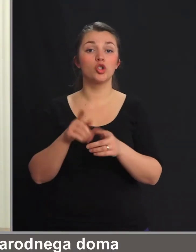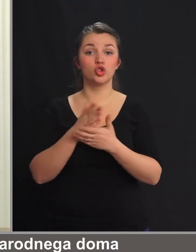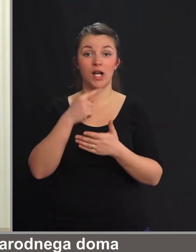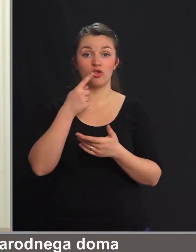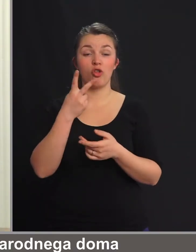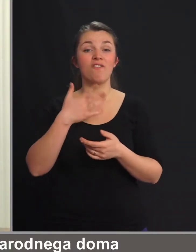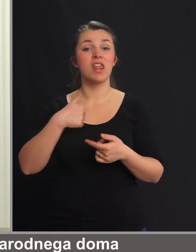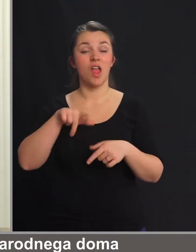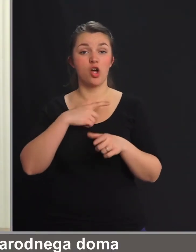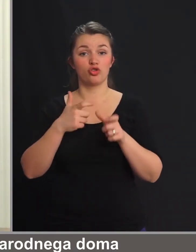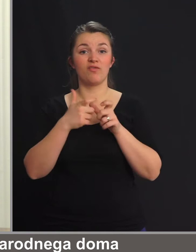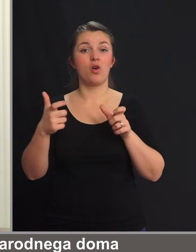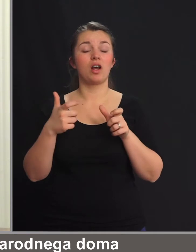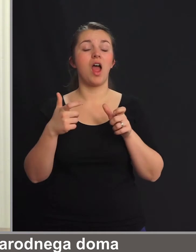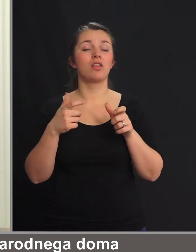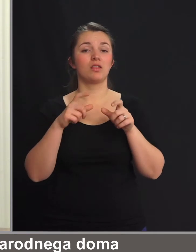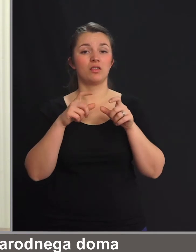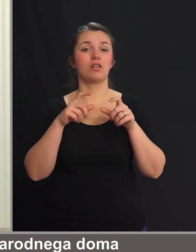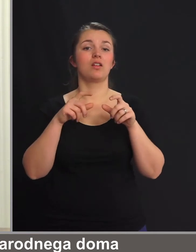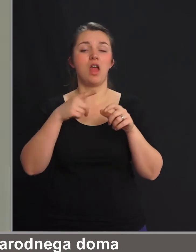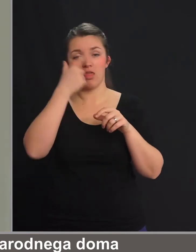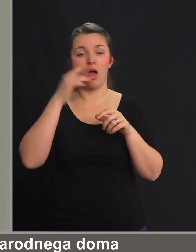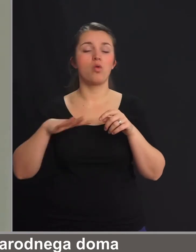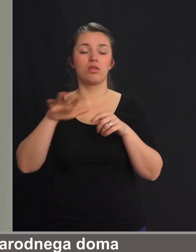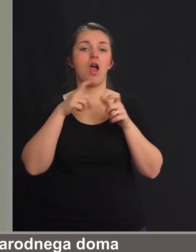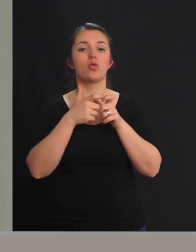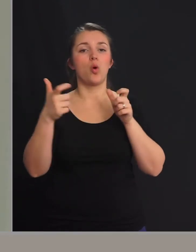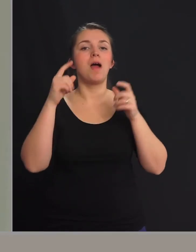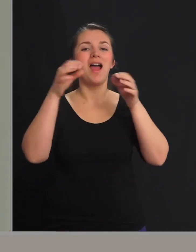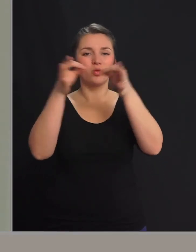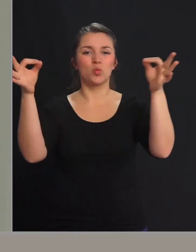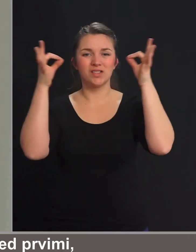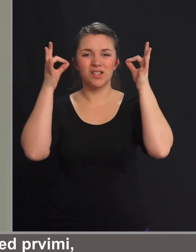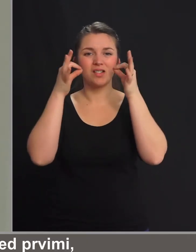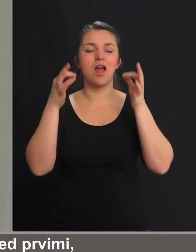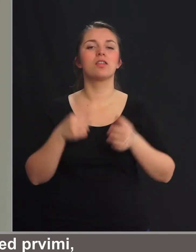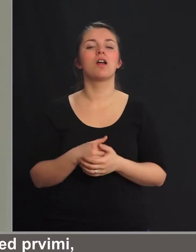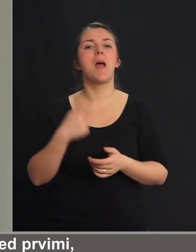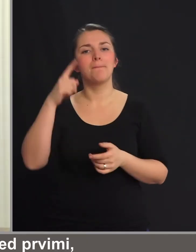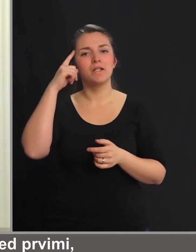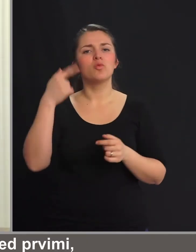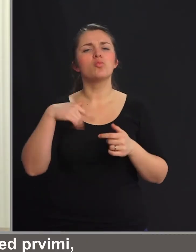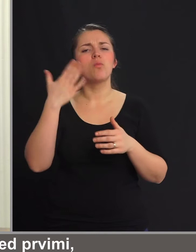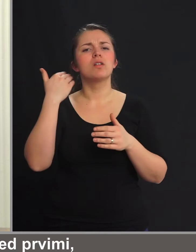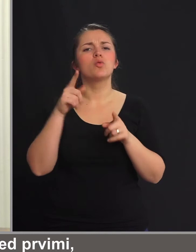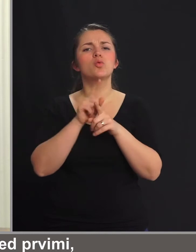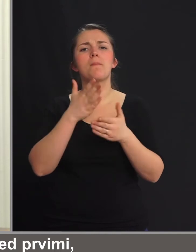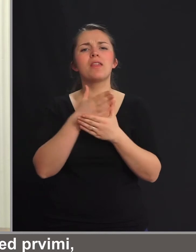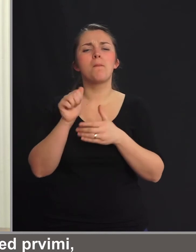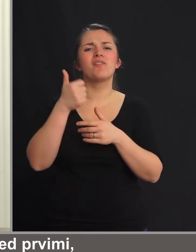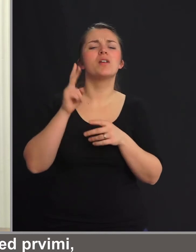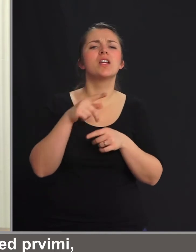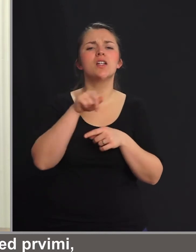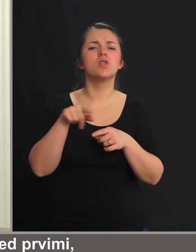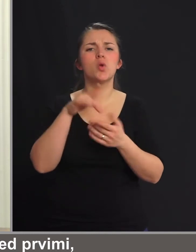Kot že rečeno, v naši dvorani Narodnega doma indukcijska zanka. Mislim, da smo bili tudi med prvimi,